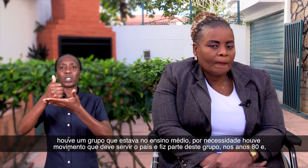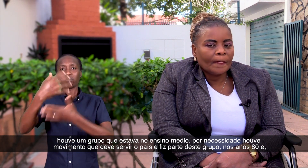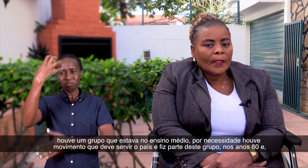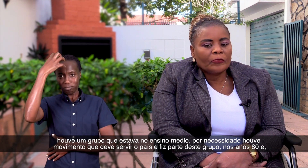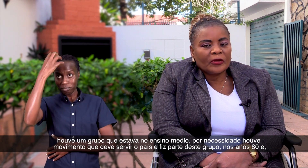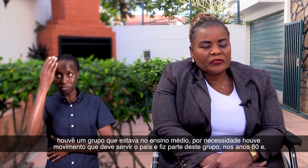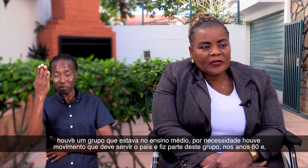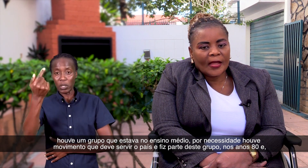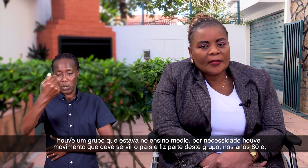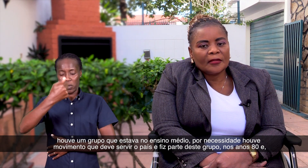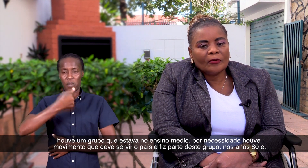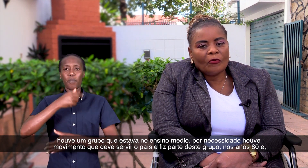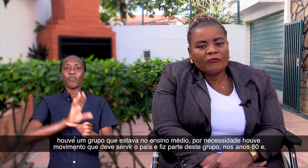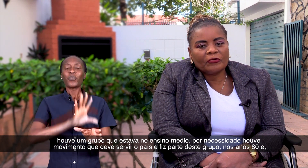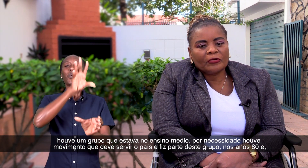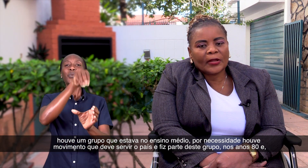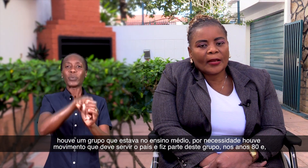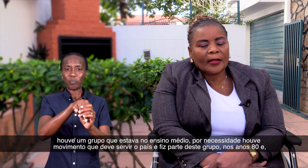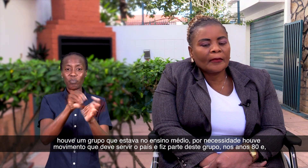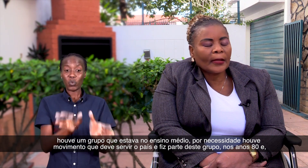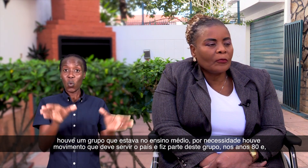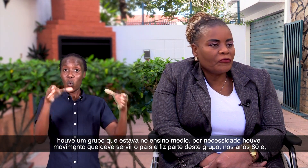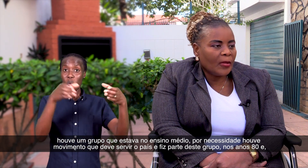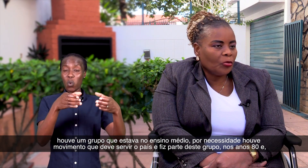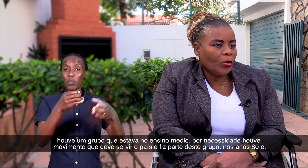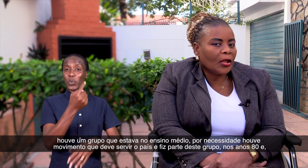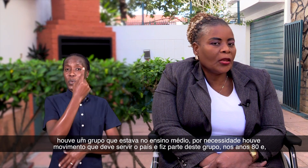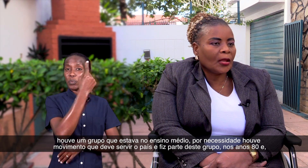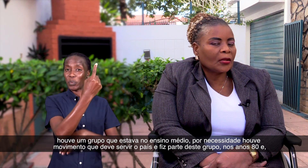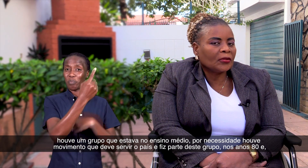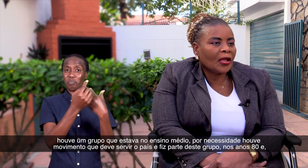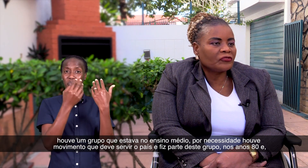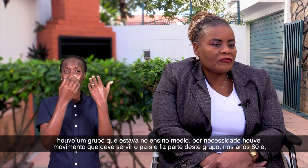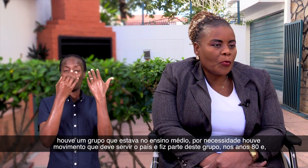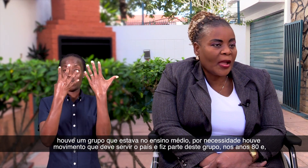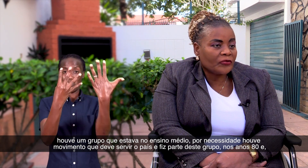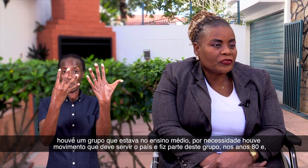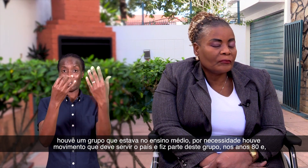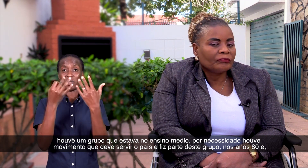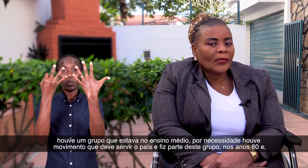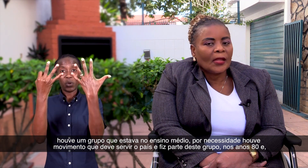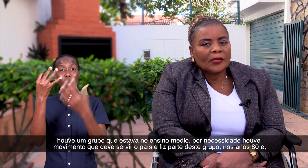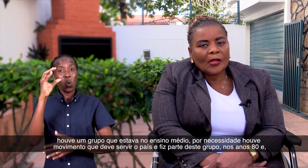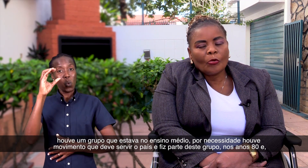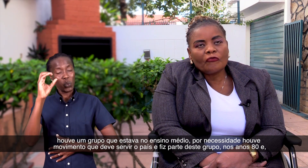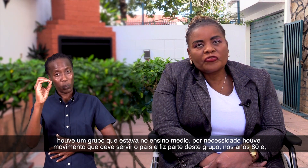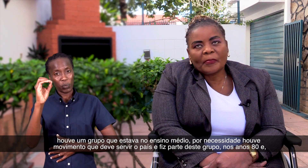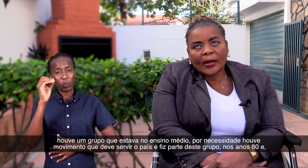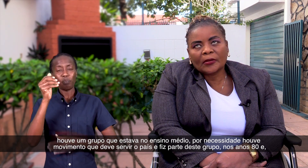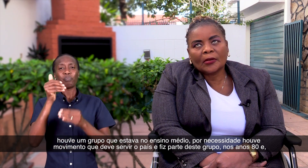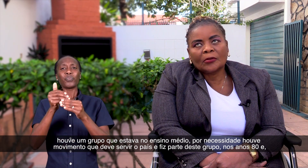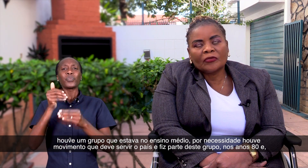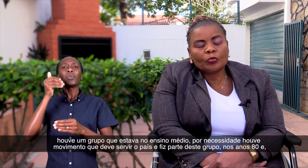médio, por necessidade, houve aquele movimento em que tinha que servir o país. Então, eu